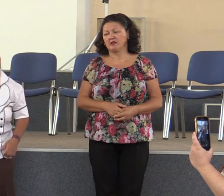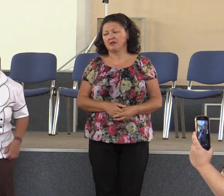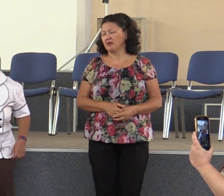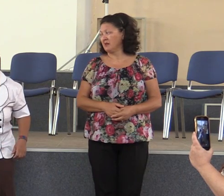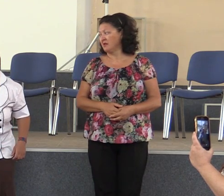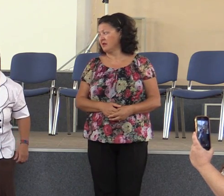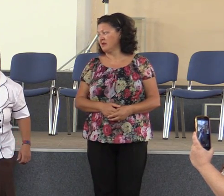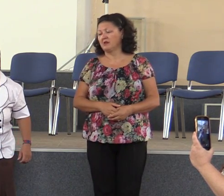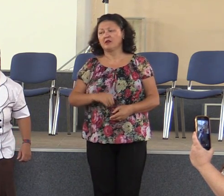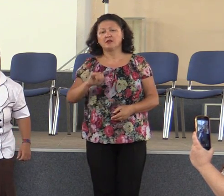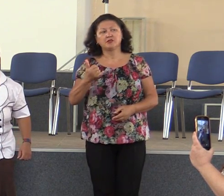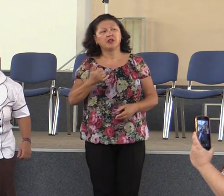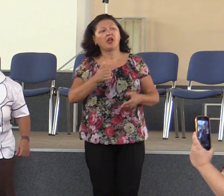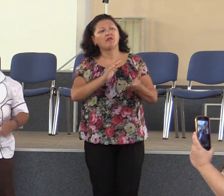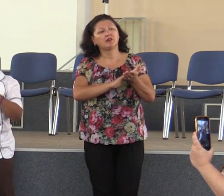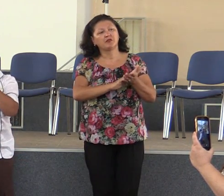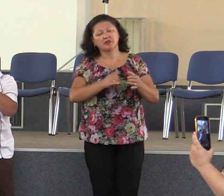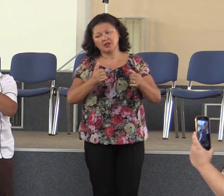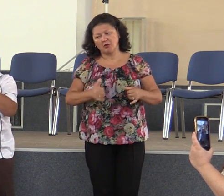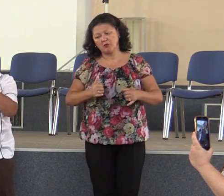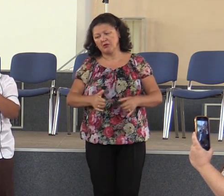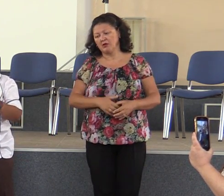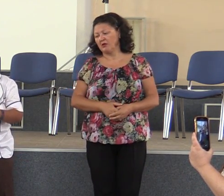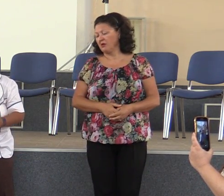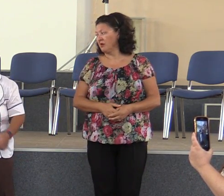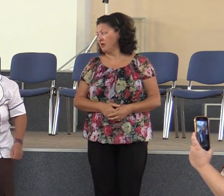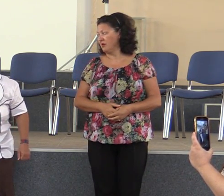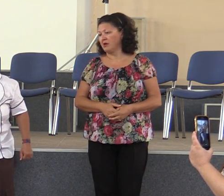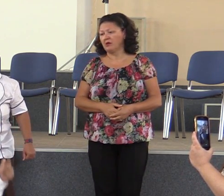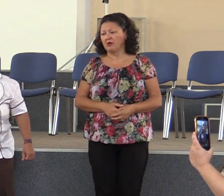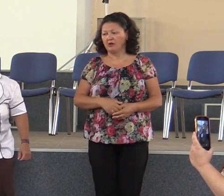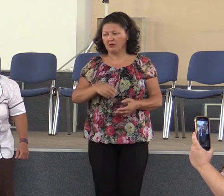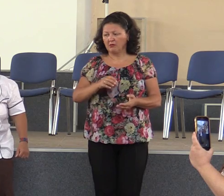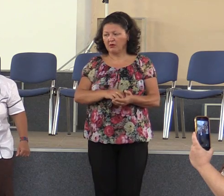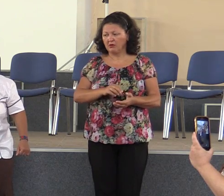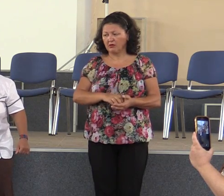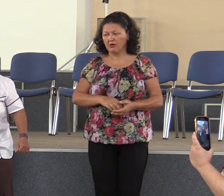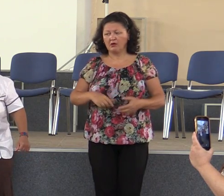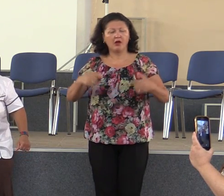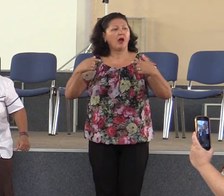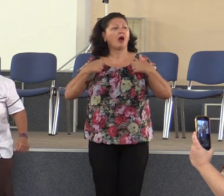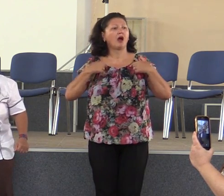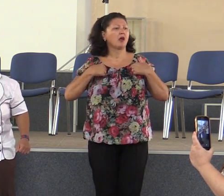Și mă dovedesc acum. Mă rog.